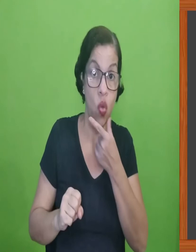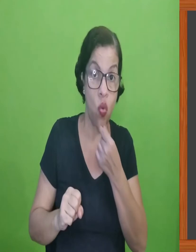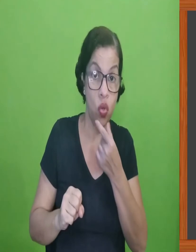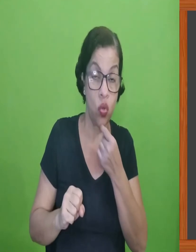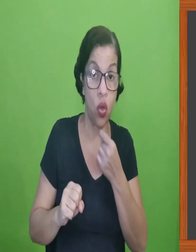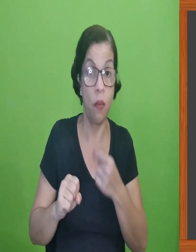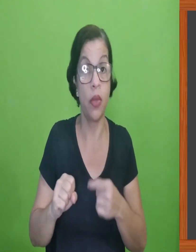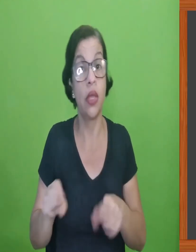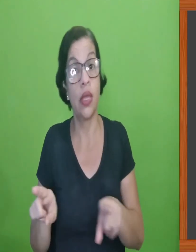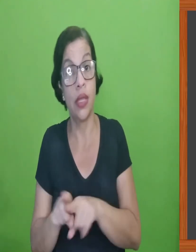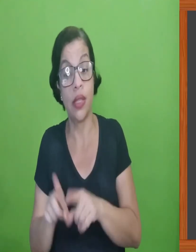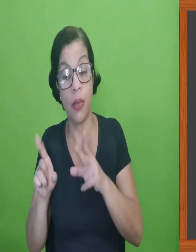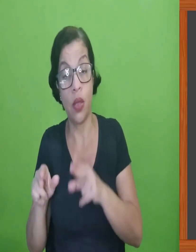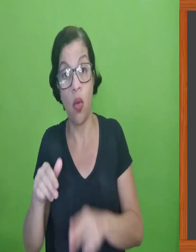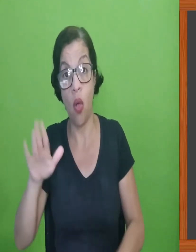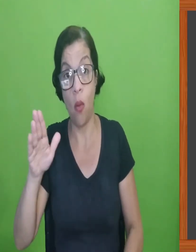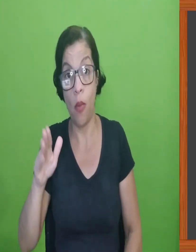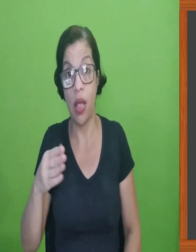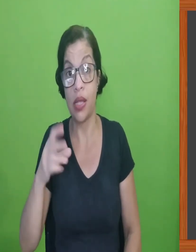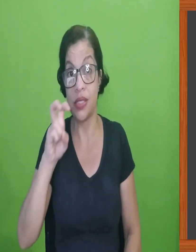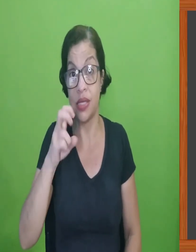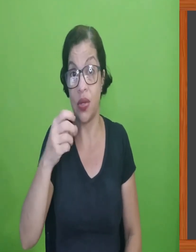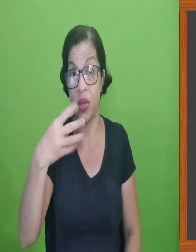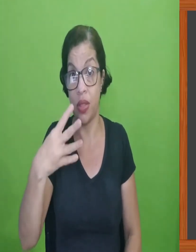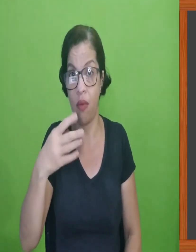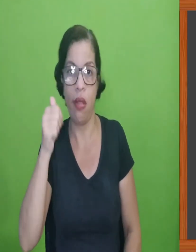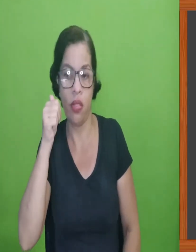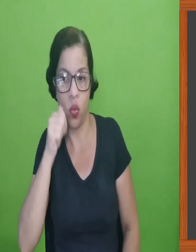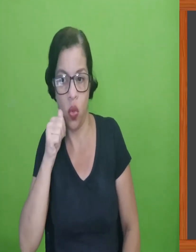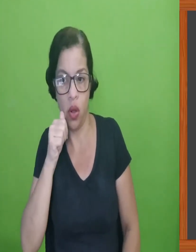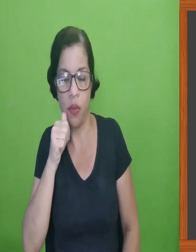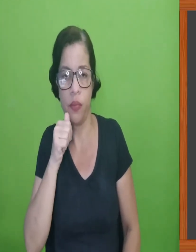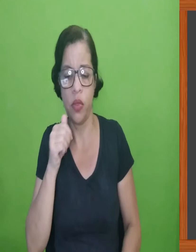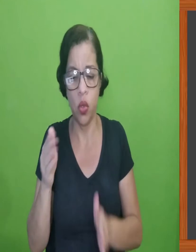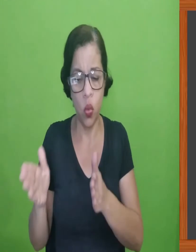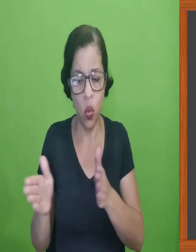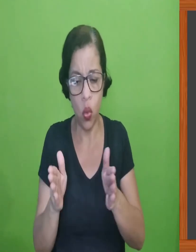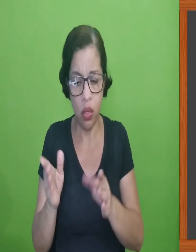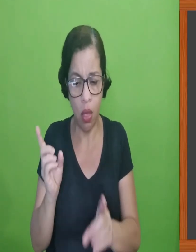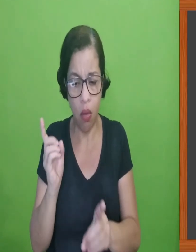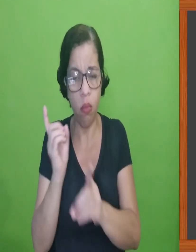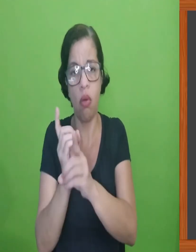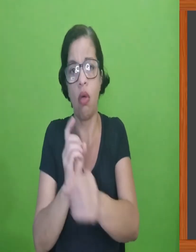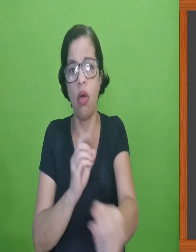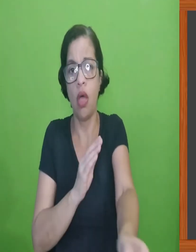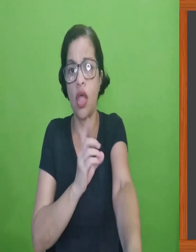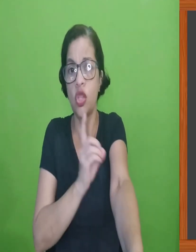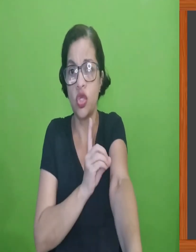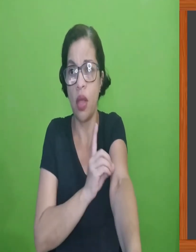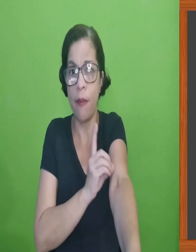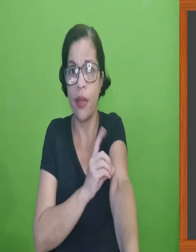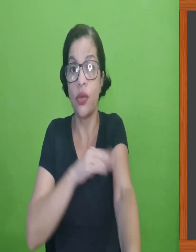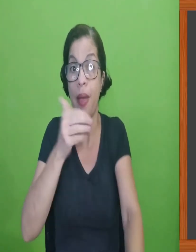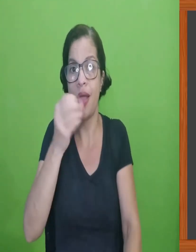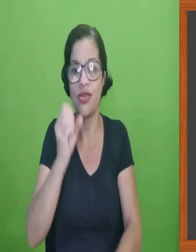ou superior a 54 anos para a mulher. Tempo de diagnóstico do diabetes acima de 10